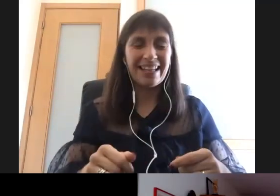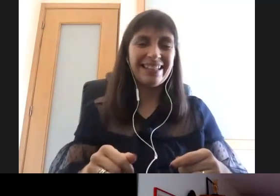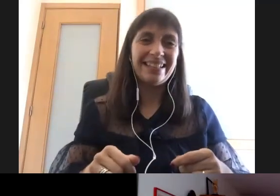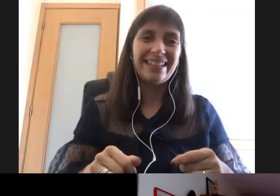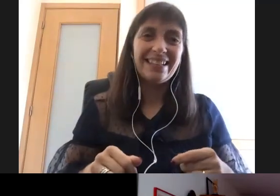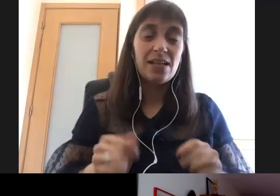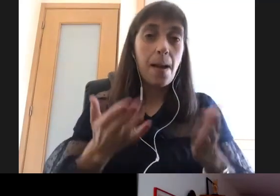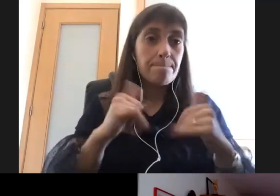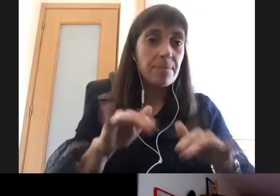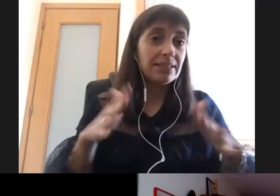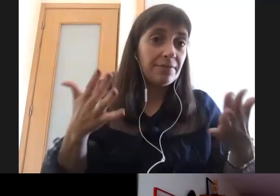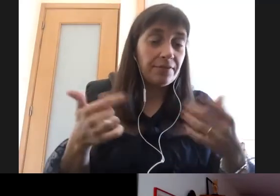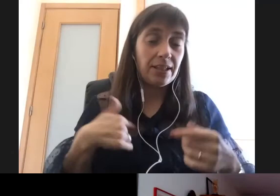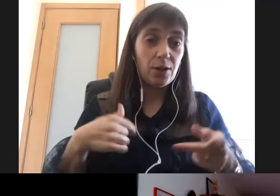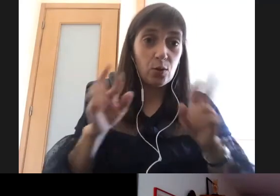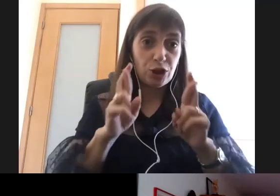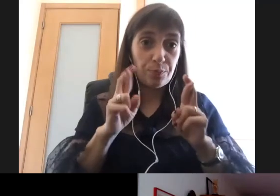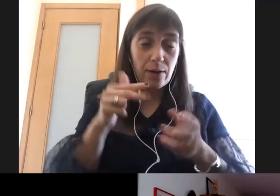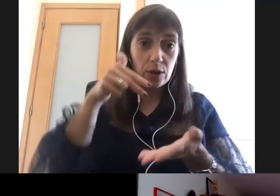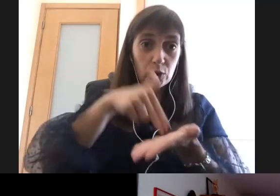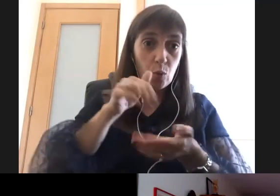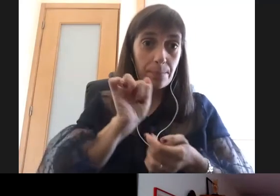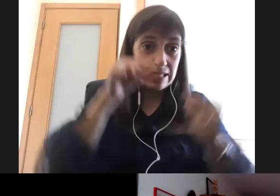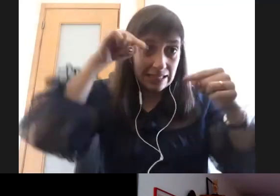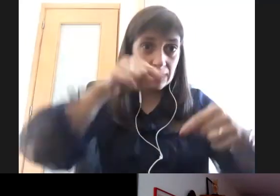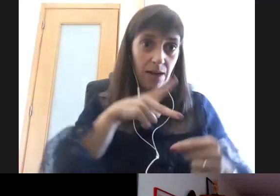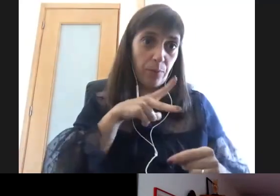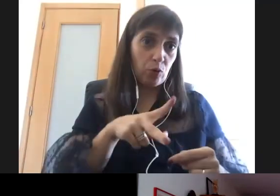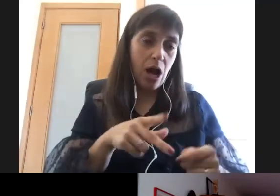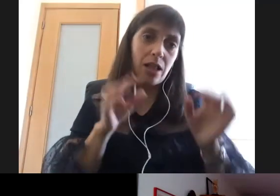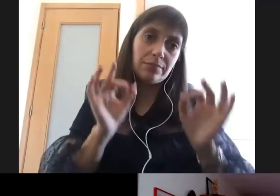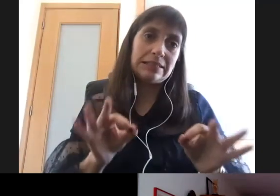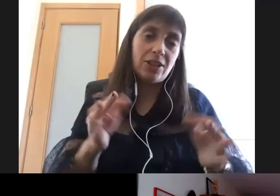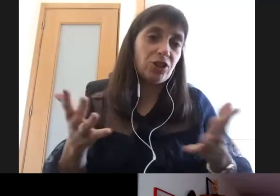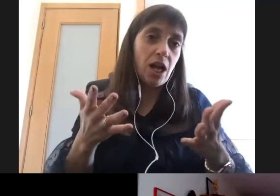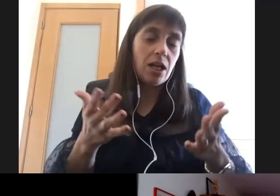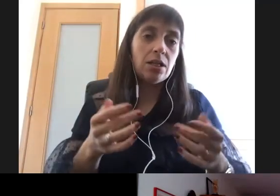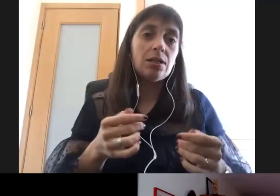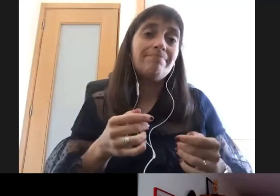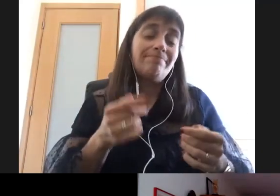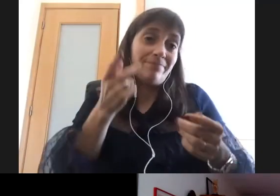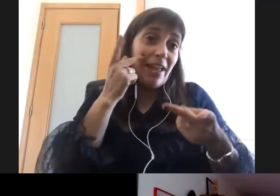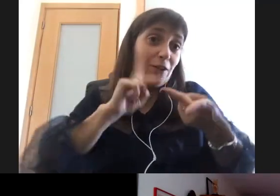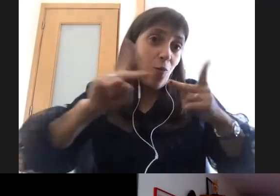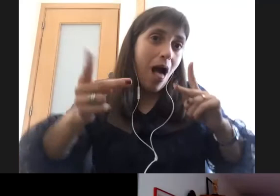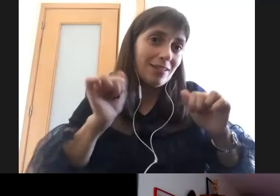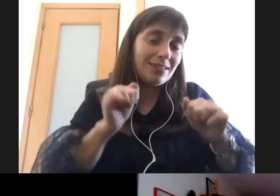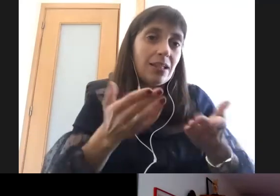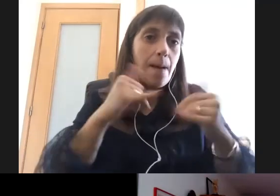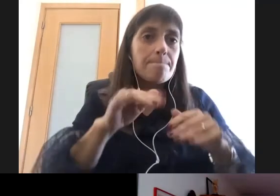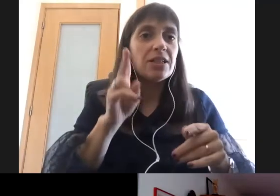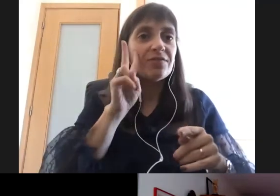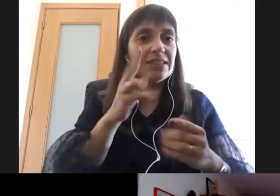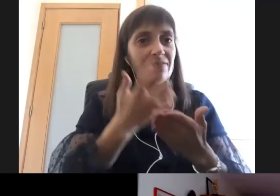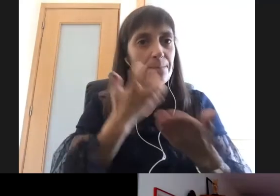mas, enfim, espero que a sua presença aqui em Portugal seja virtualmente mais visível